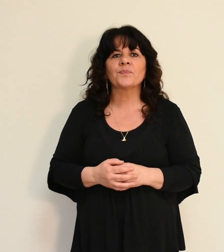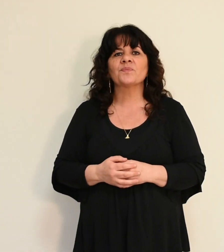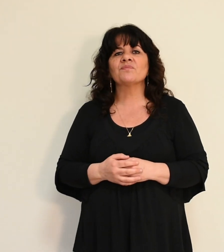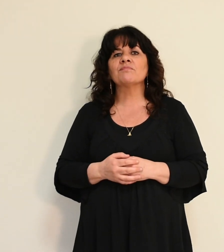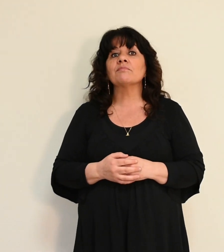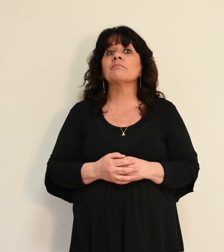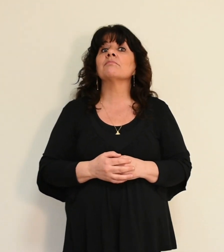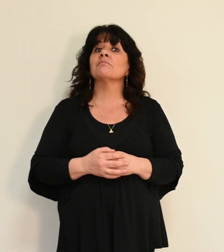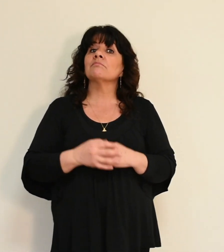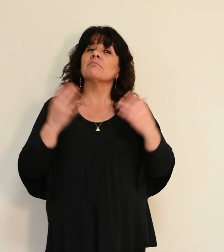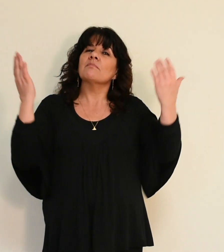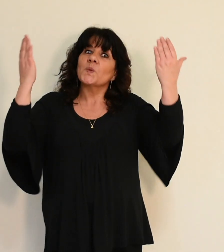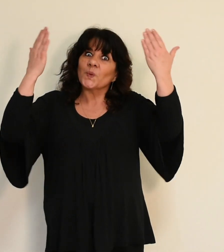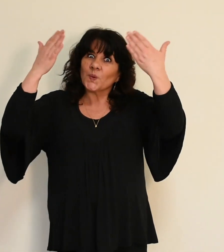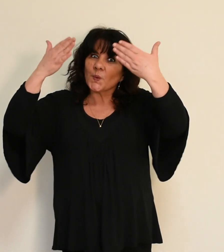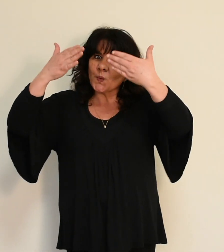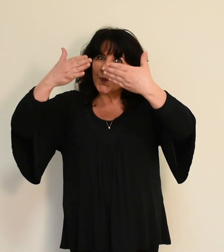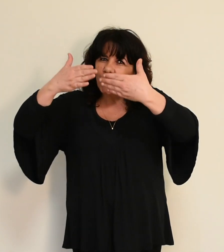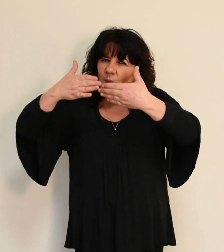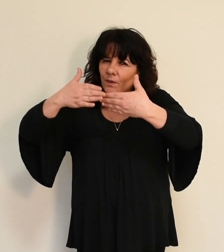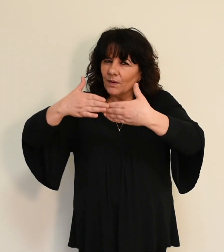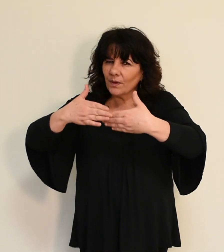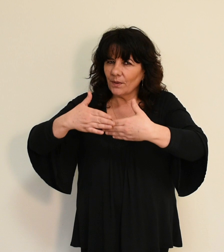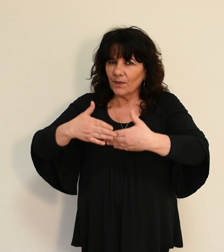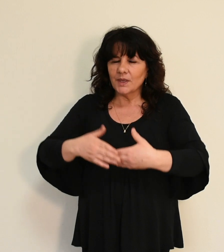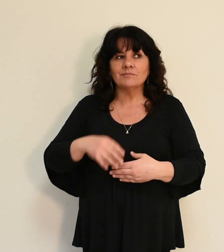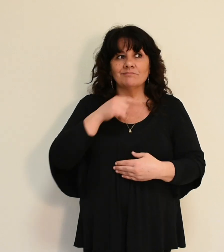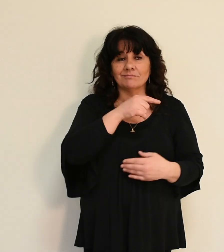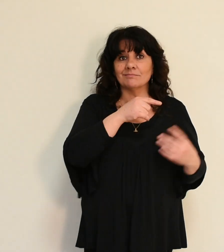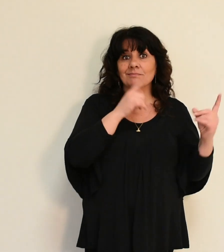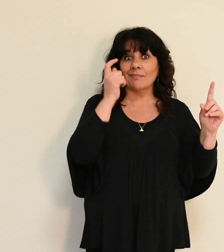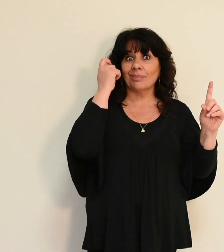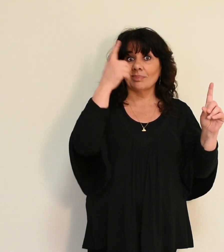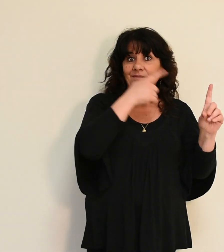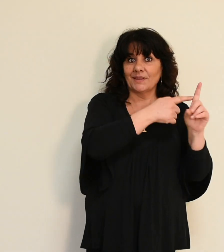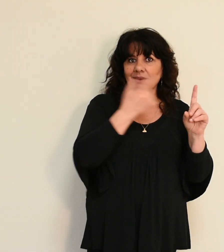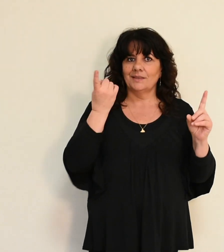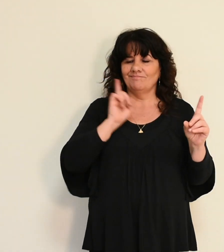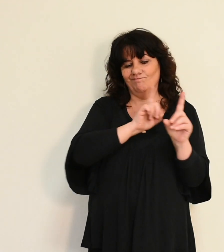David et Abishai arrivèrent de nuit près de la troupe.